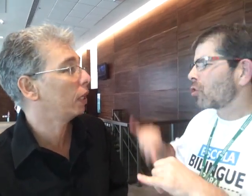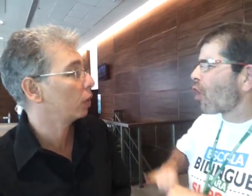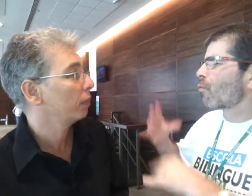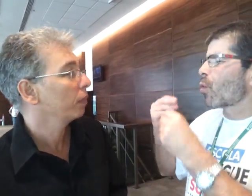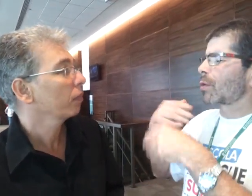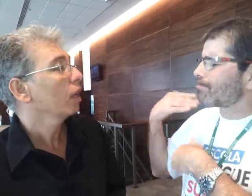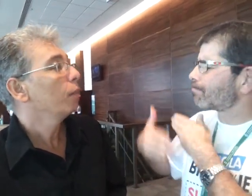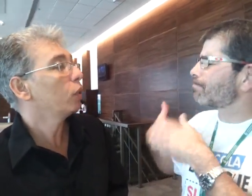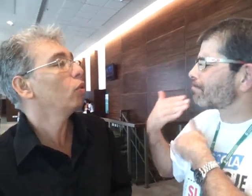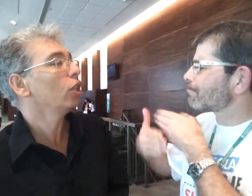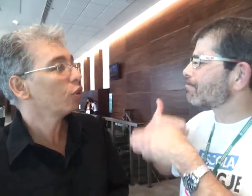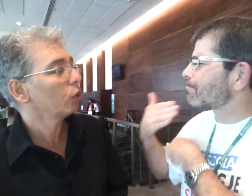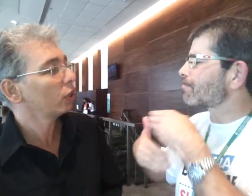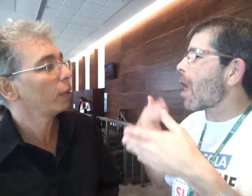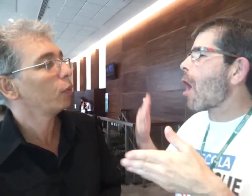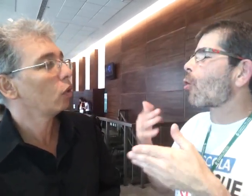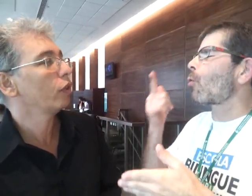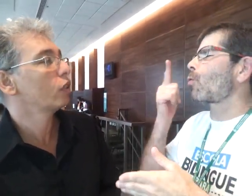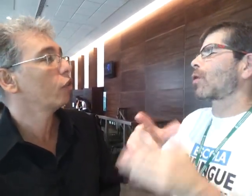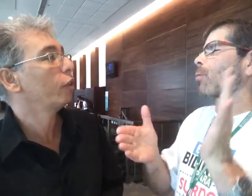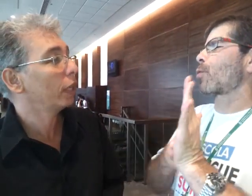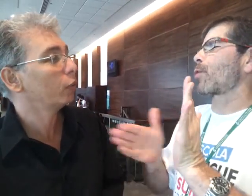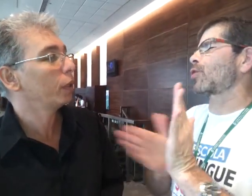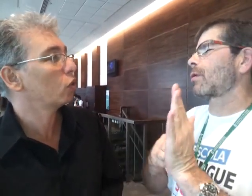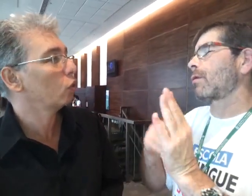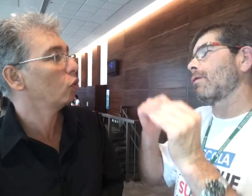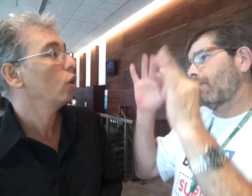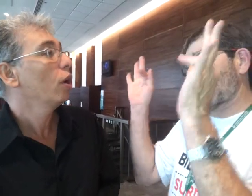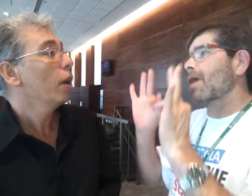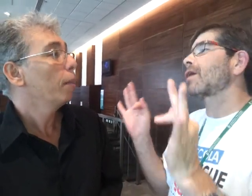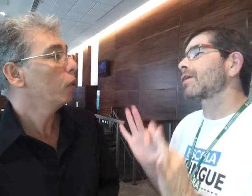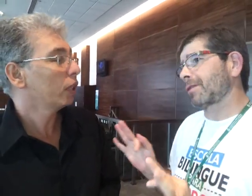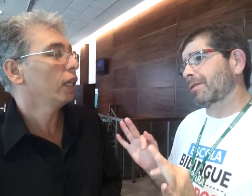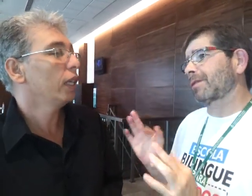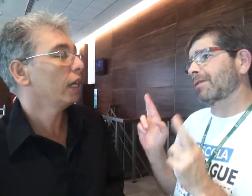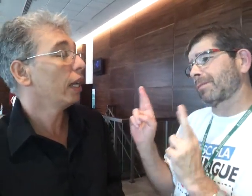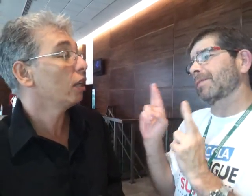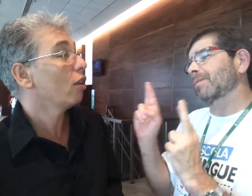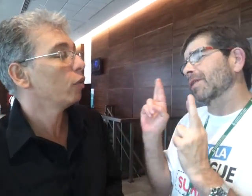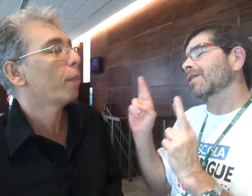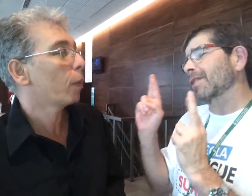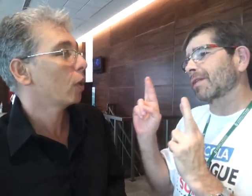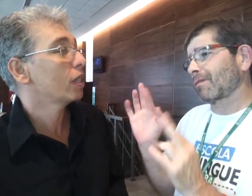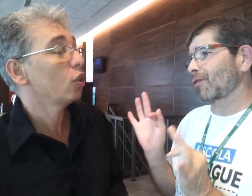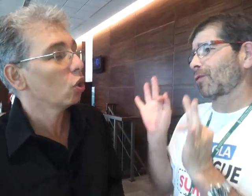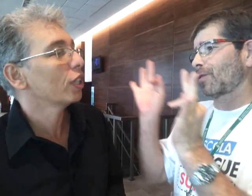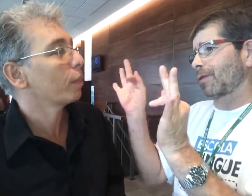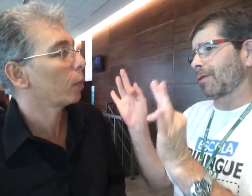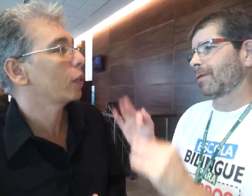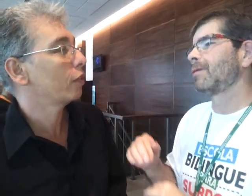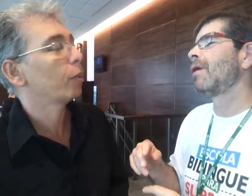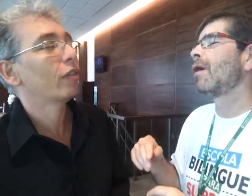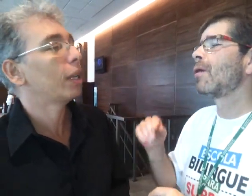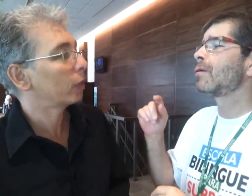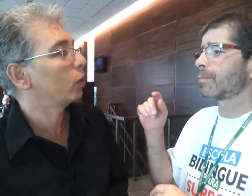bilíngue, porque durante muito tempo houve sofrimento pelo surdo, porque não havia uma proposta e hoje essa proposta foi aprovada para uma